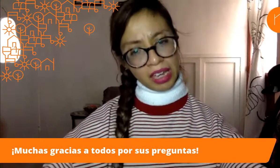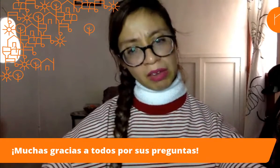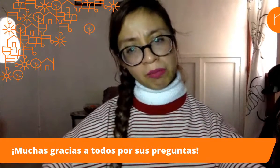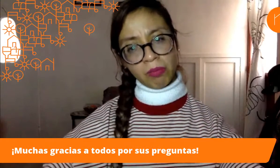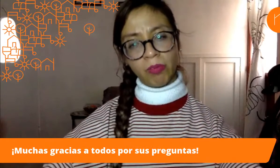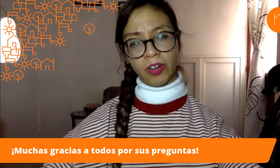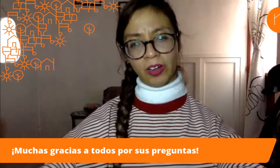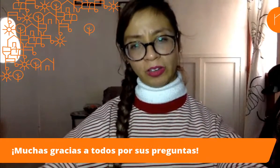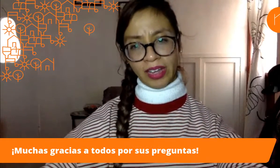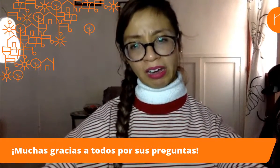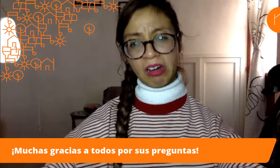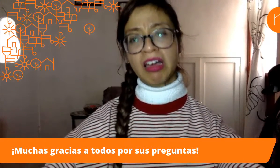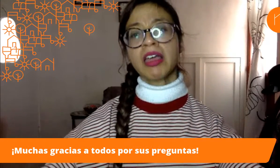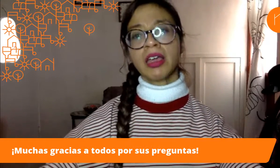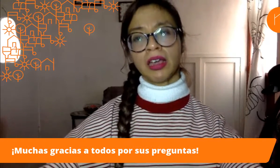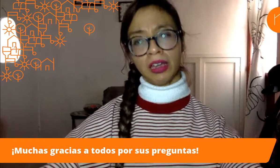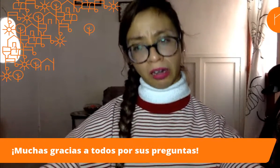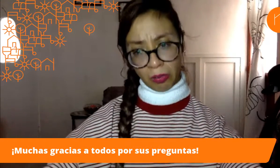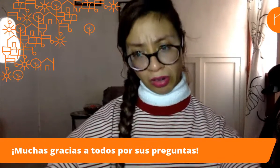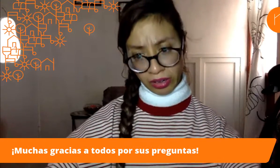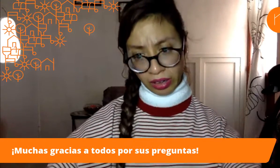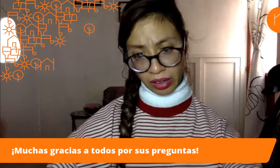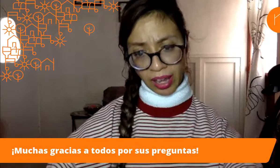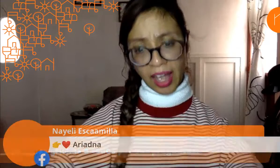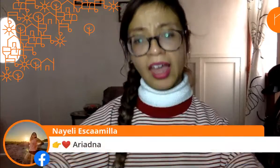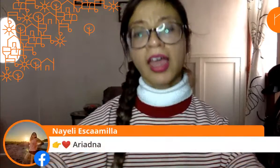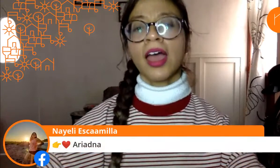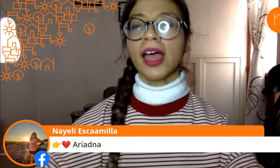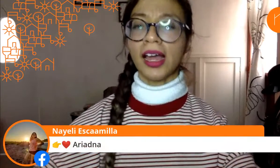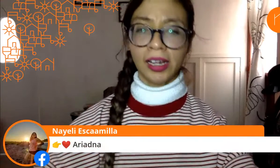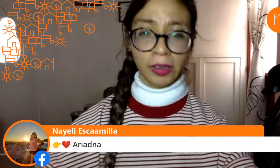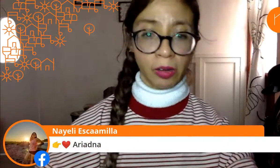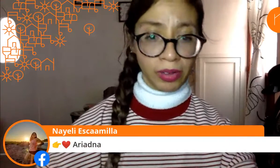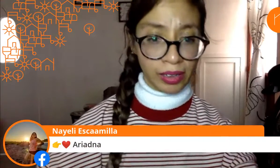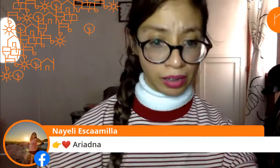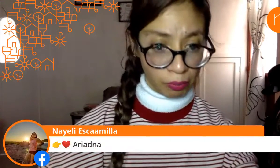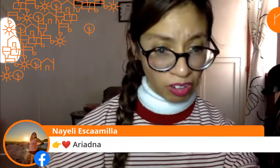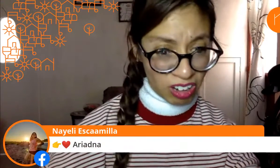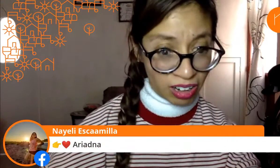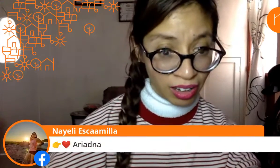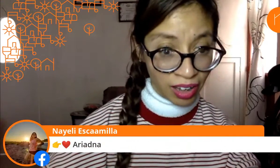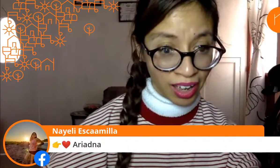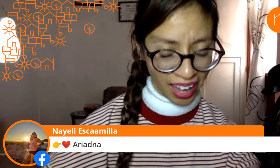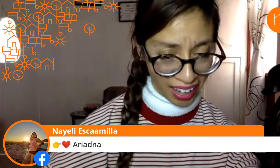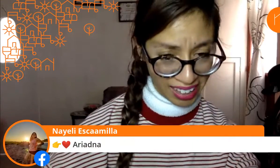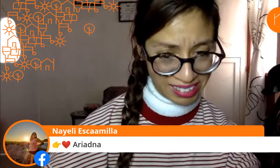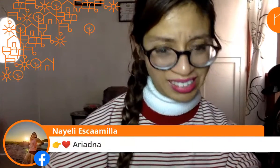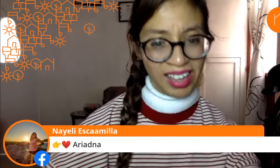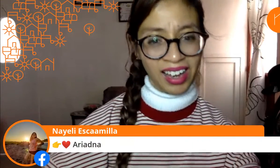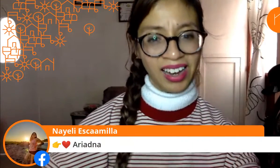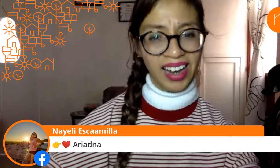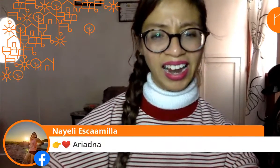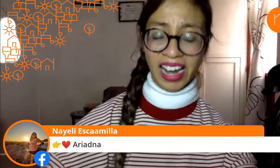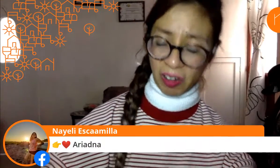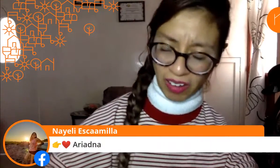y pues los dejo y recuerden que el idioma del amor es